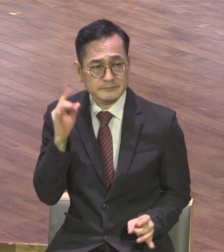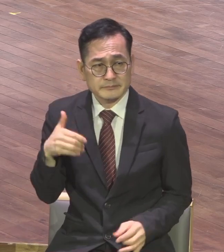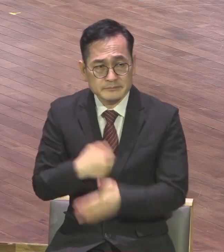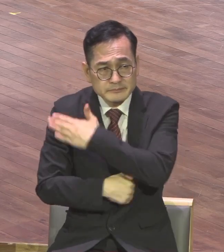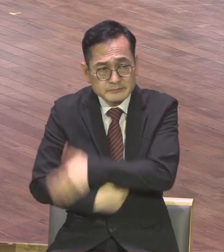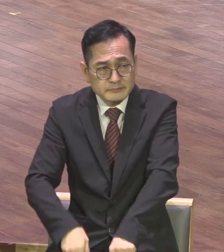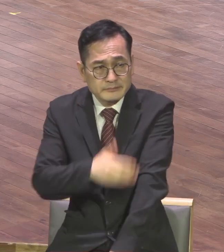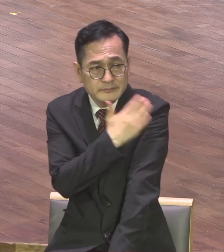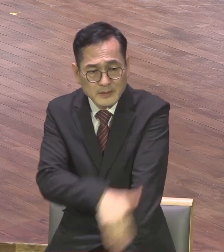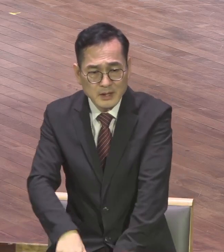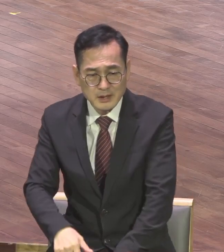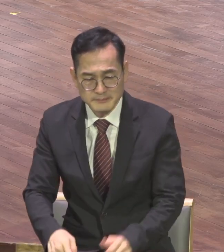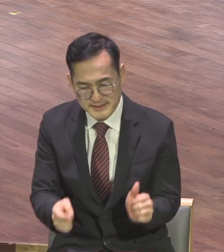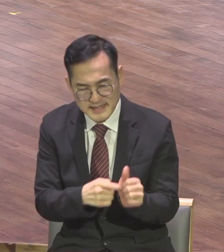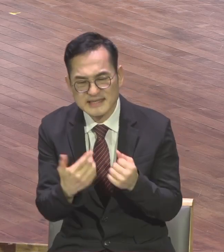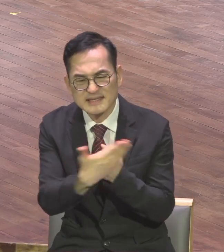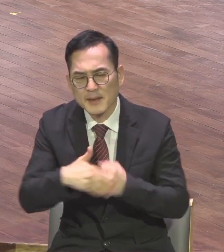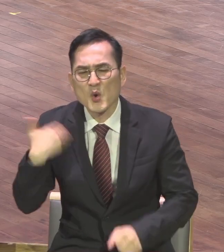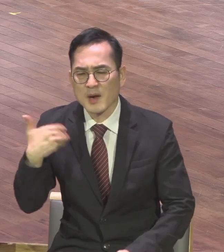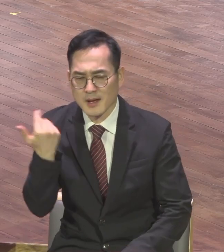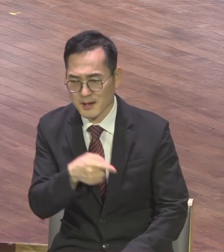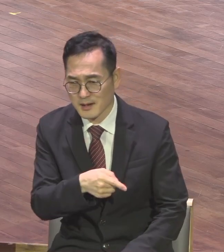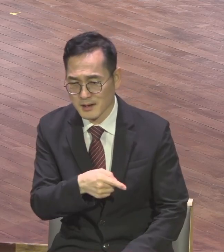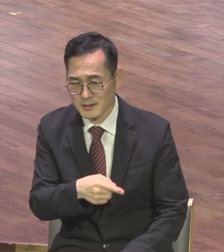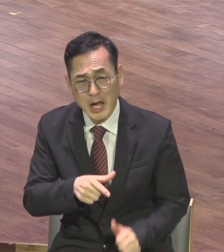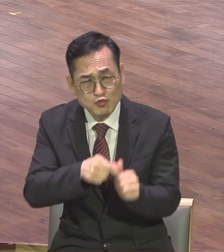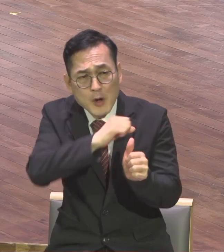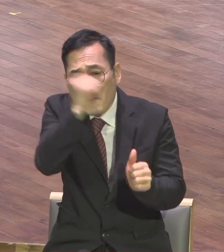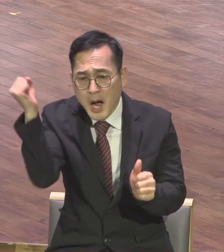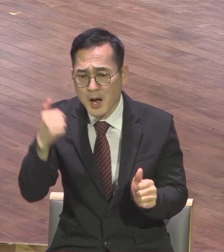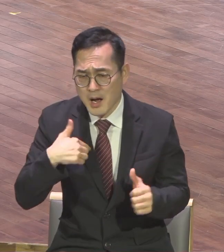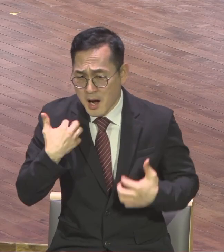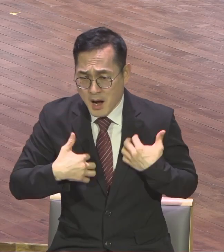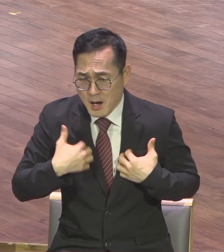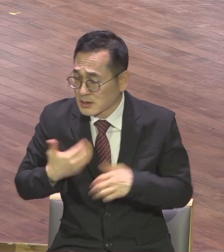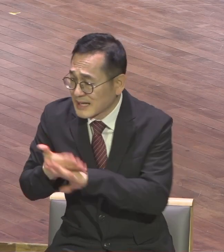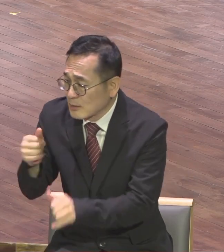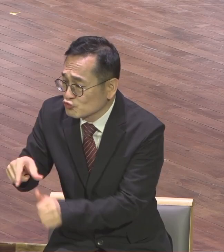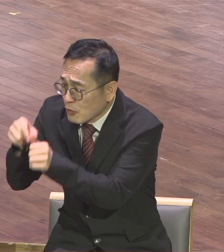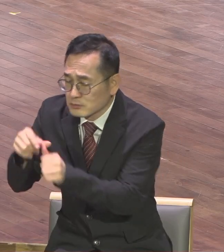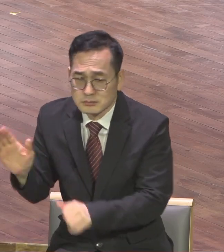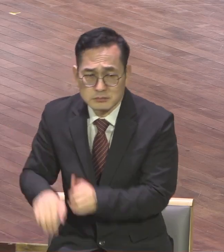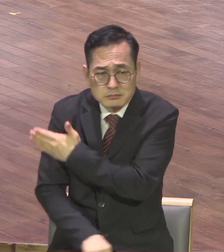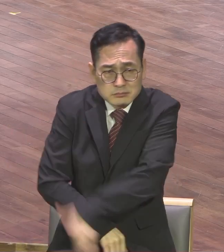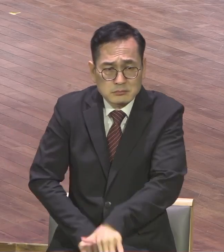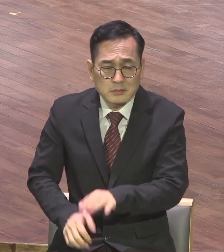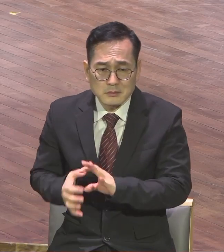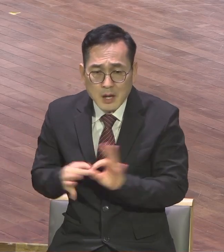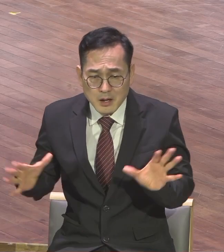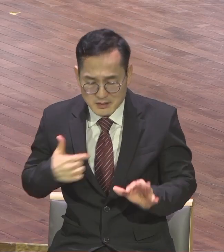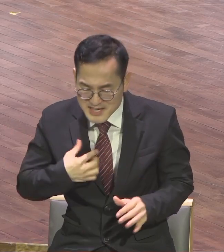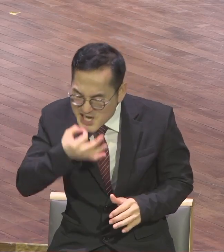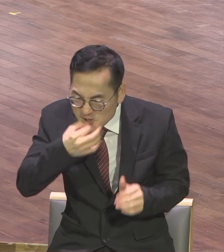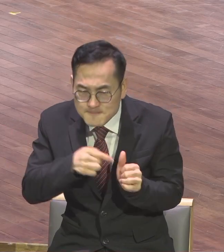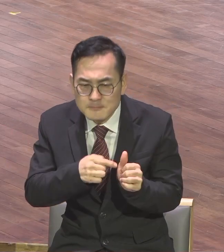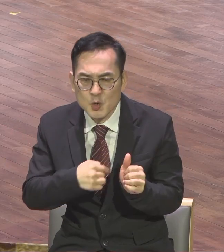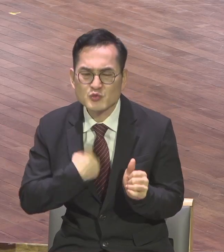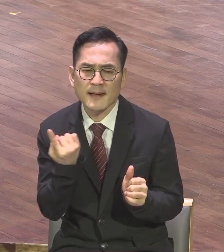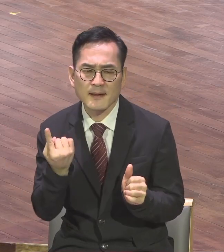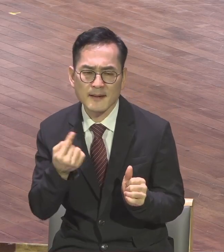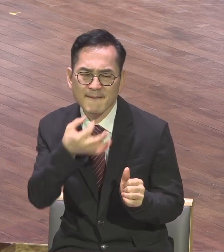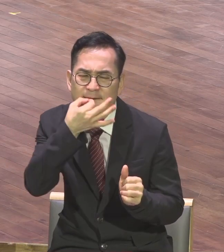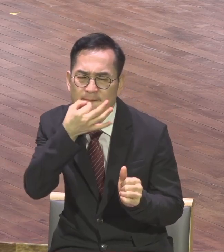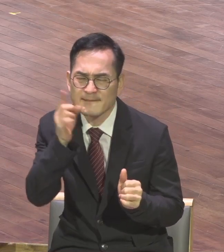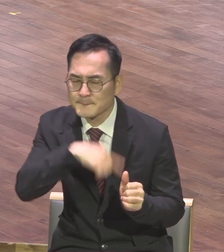그건 영적 변망덕이지요. 자기는 구원받아 놓고 다른 사람 구원에 아무 관심 없다 다른 종족 민족 아무 관심